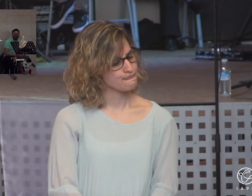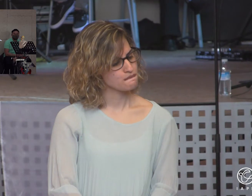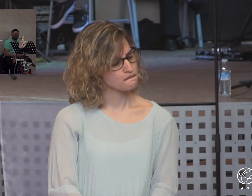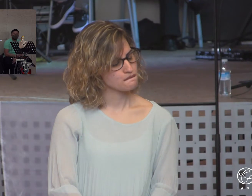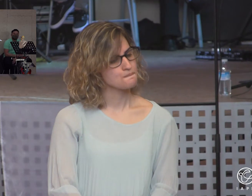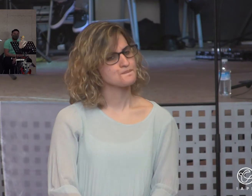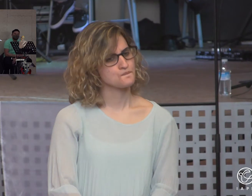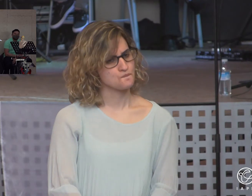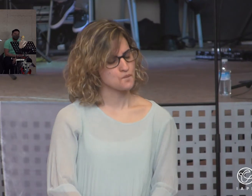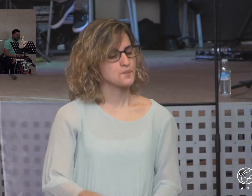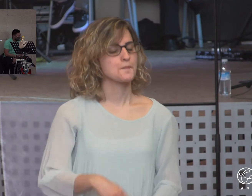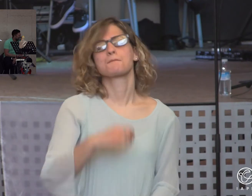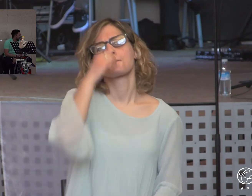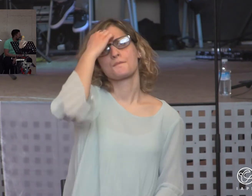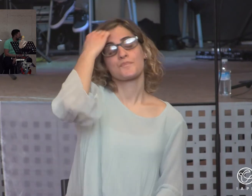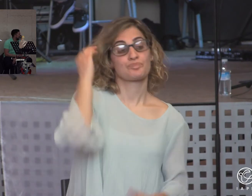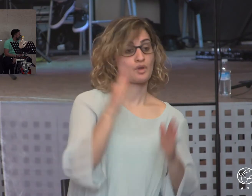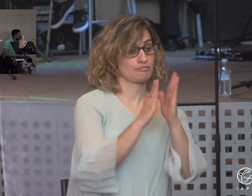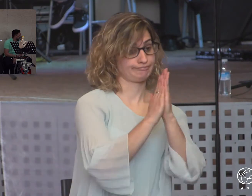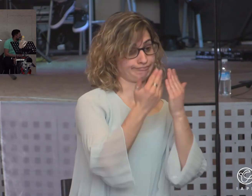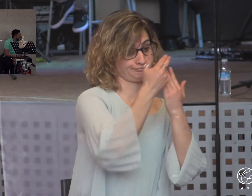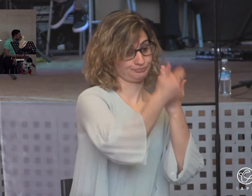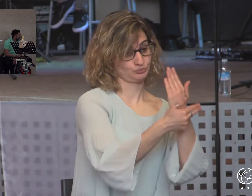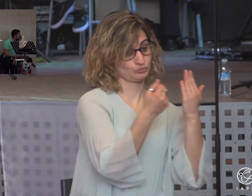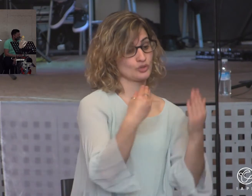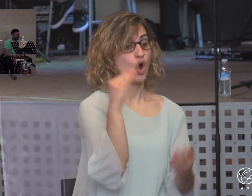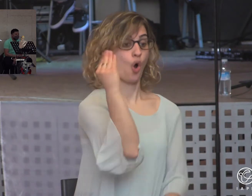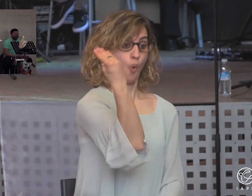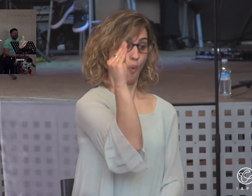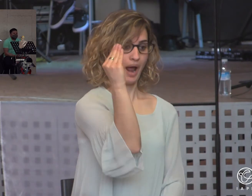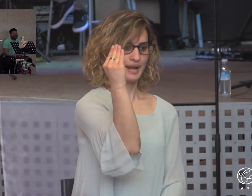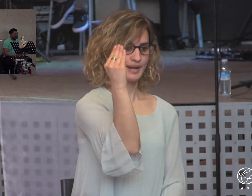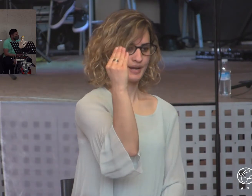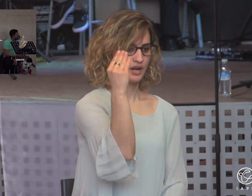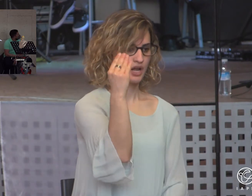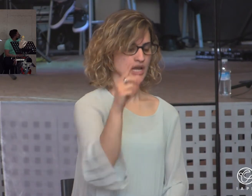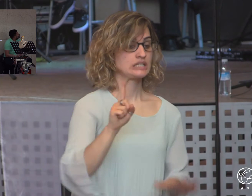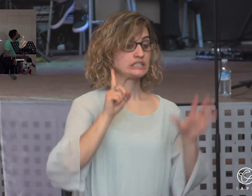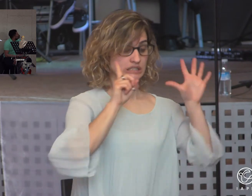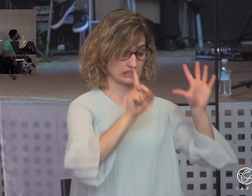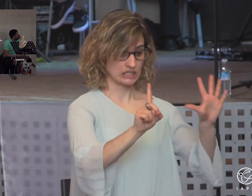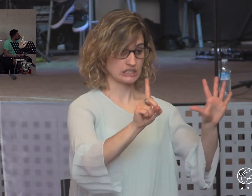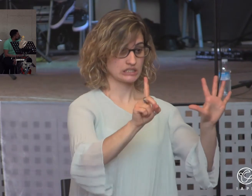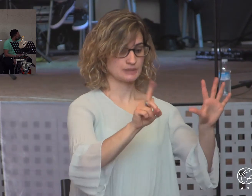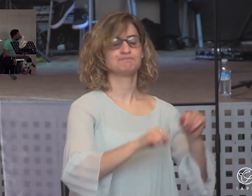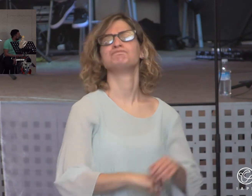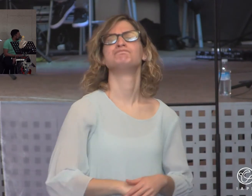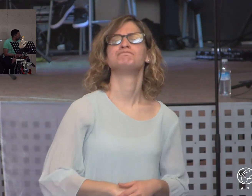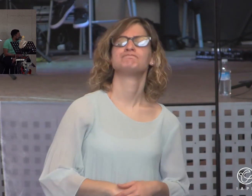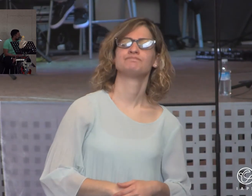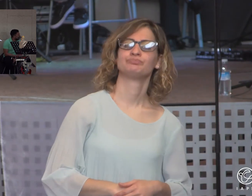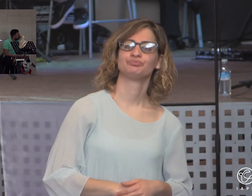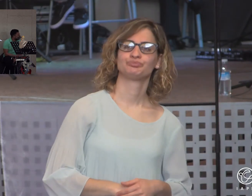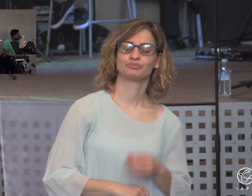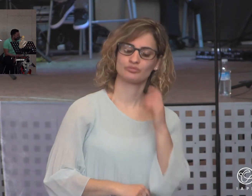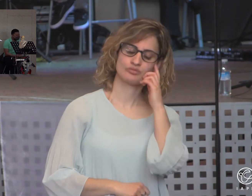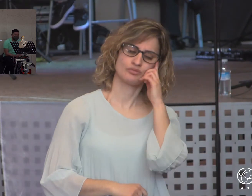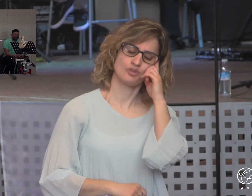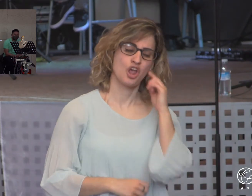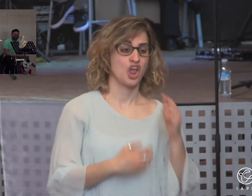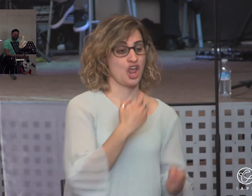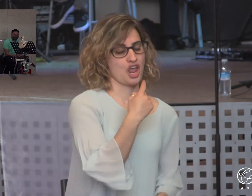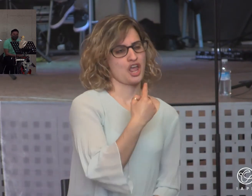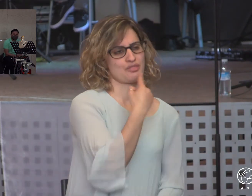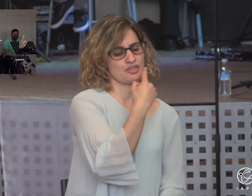dice que estaba de nuevo cerca la celebración de